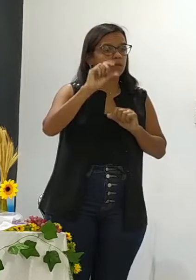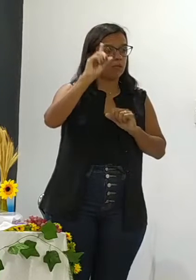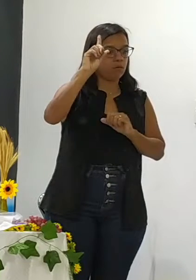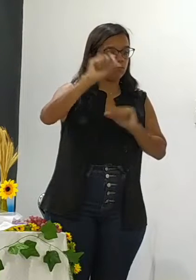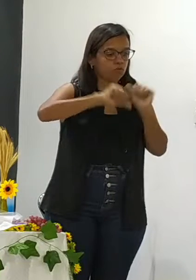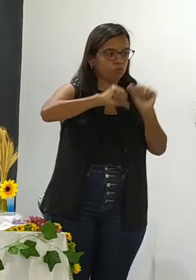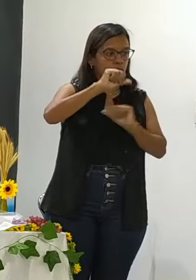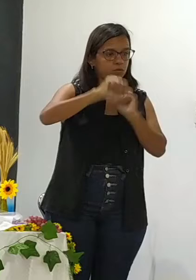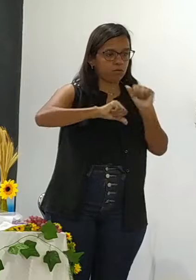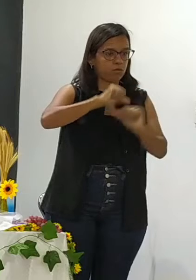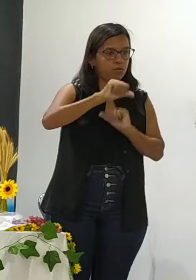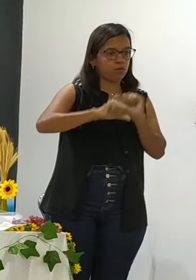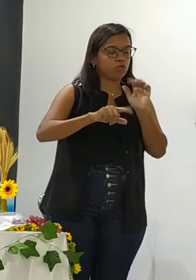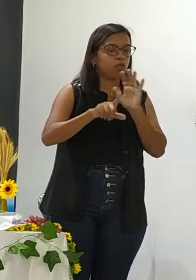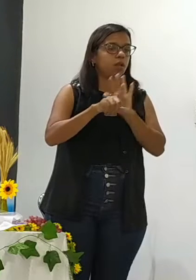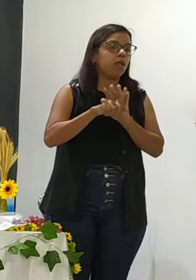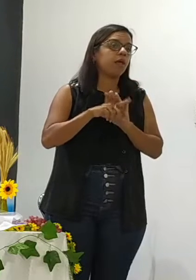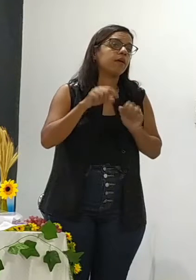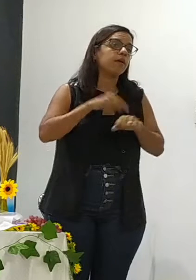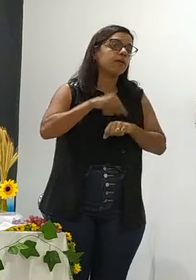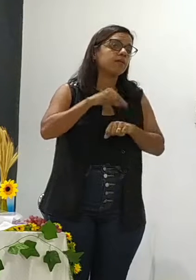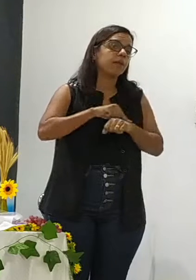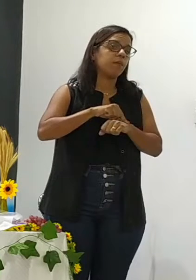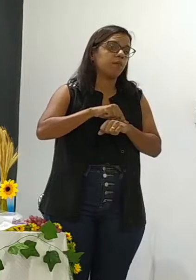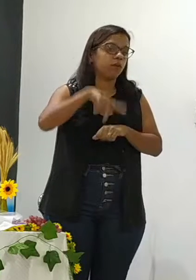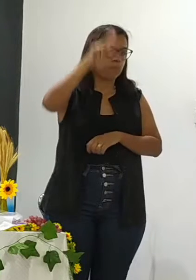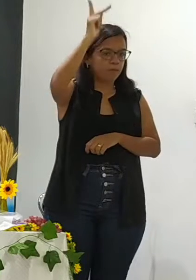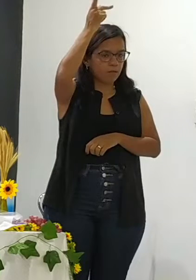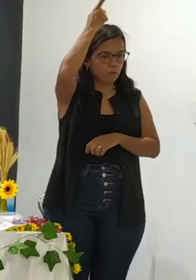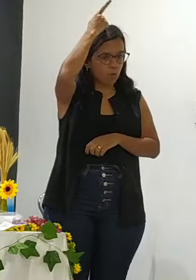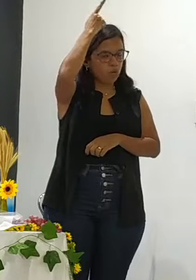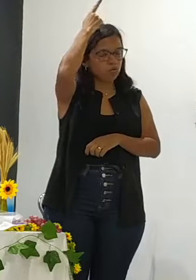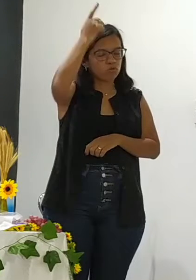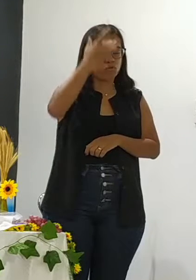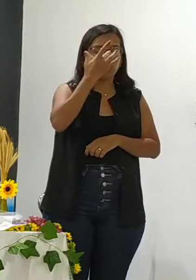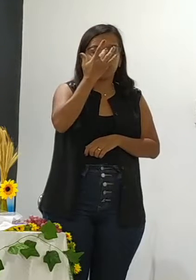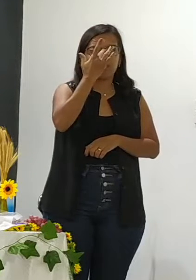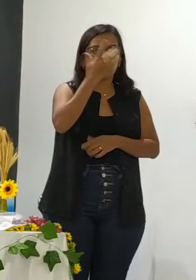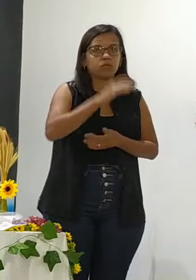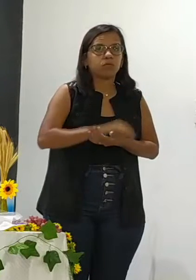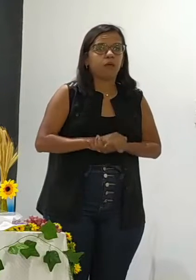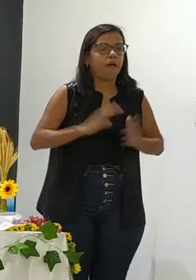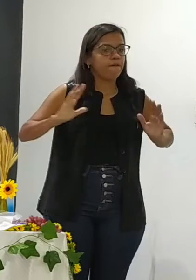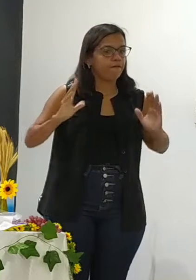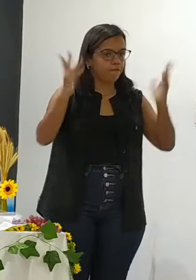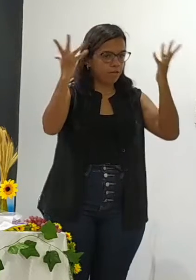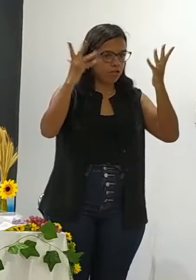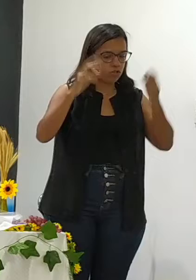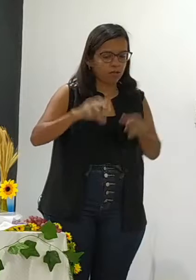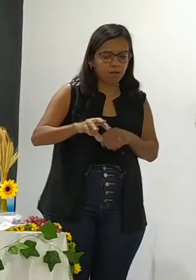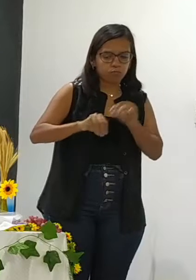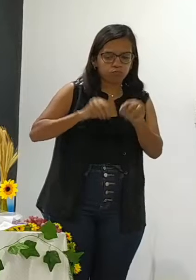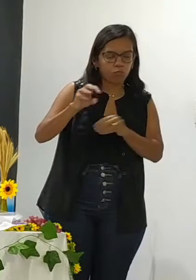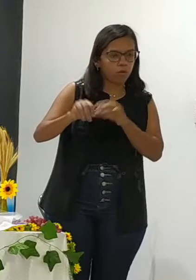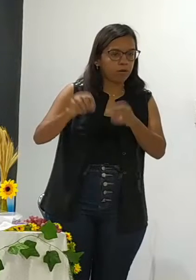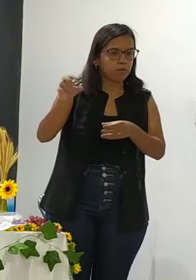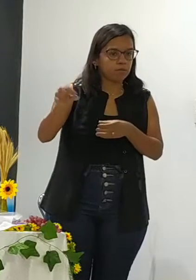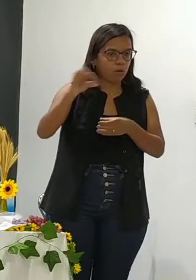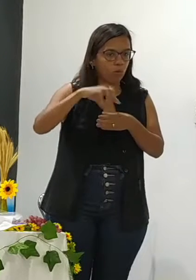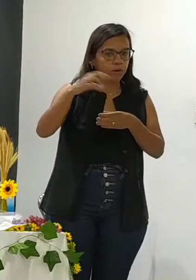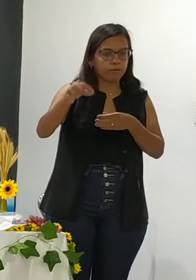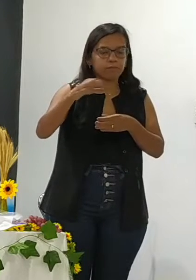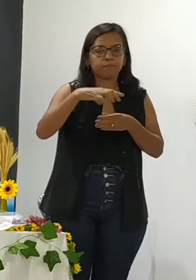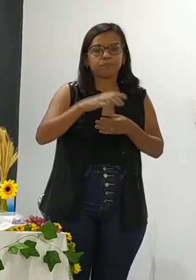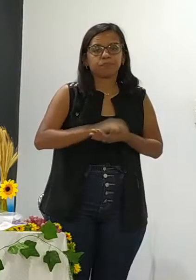leis, que naquele tempo de Pentecostes, ele diz assim, que é a festa da colheita, Deus diz